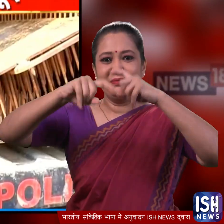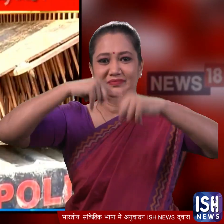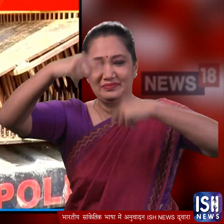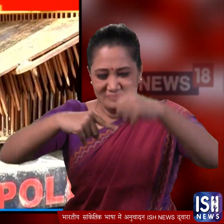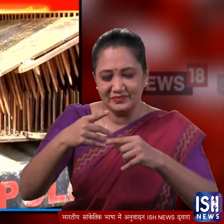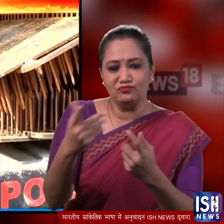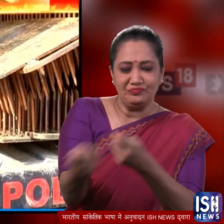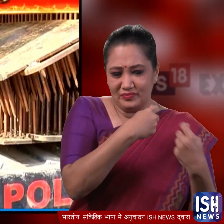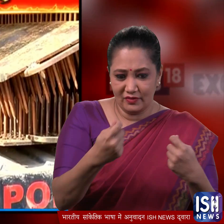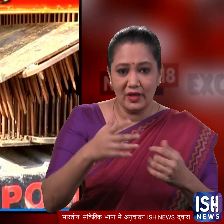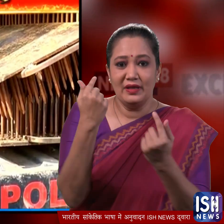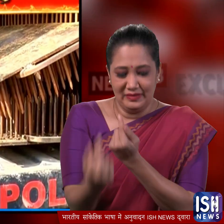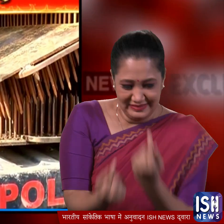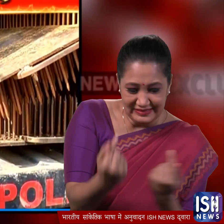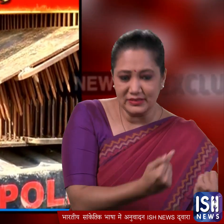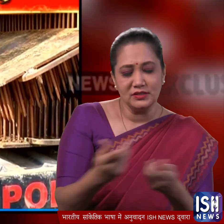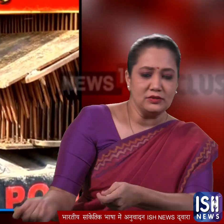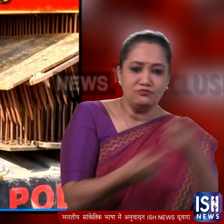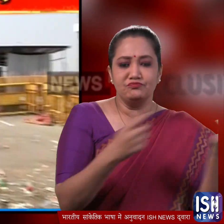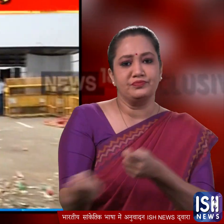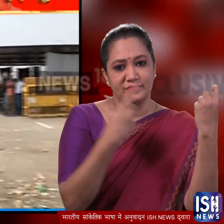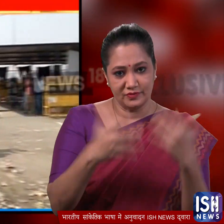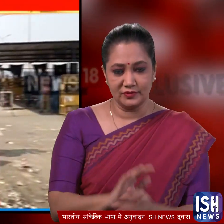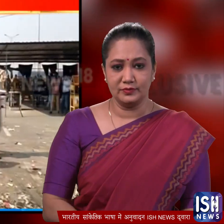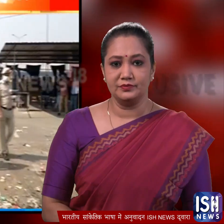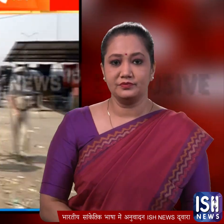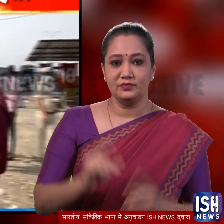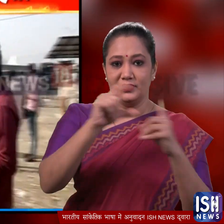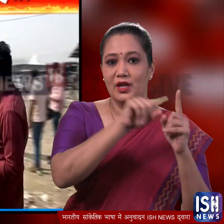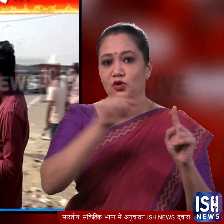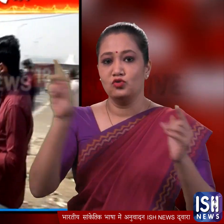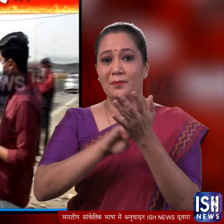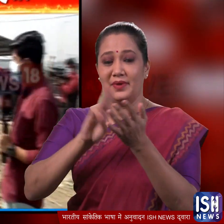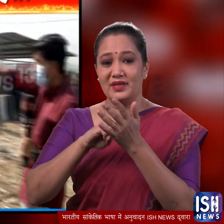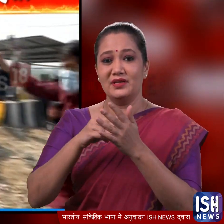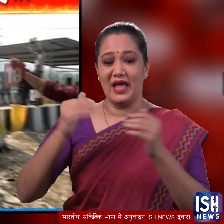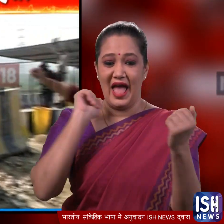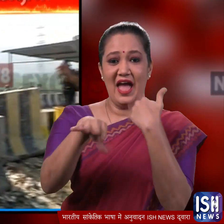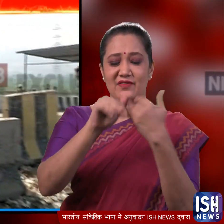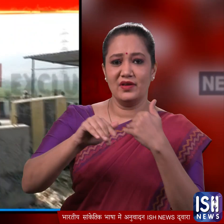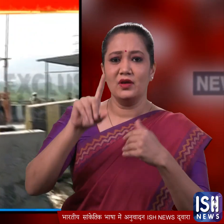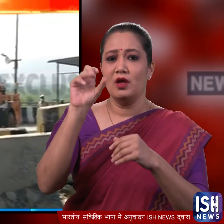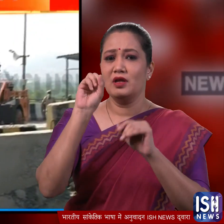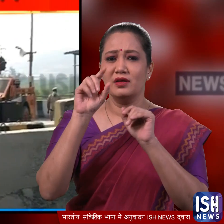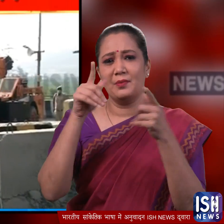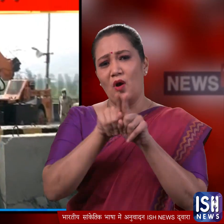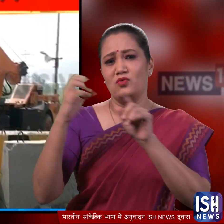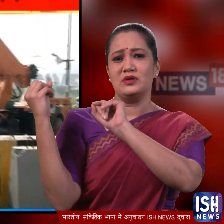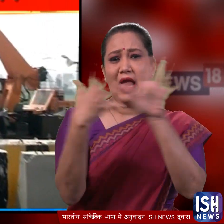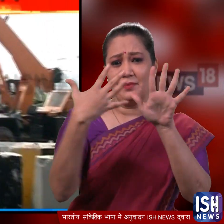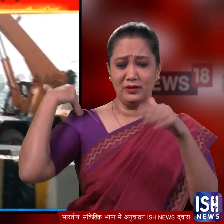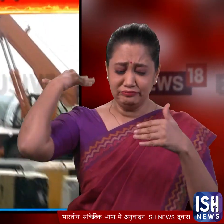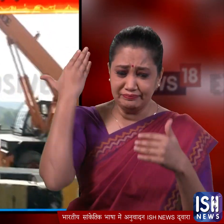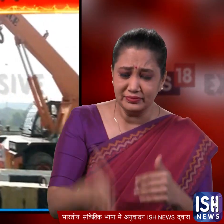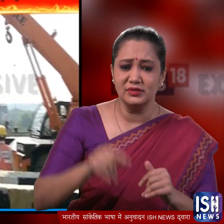गया और फिर वहां बिछाई गई कीलों को भी गाड़ी में रखा गया। तो जो मेन हाईवे है दिल्ली से मेरठ को जोड़ने वाला, उस मेन हाईवे पर पिछले 10 महीने से ज्यादा वक्त